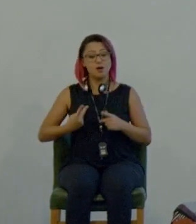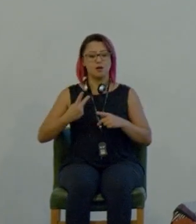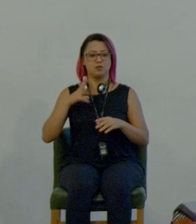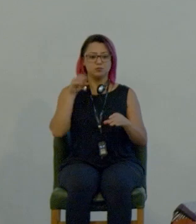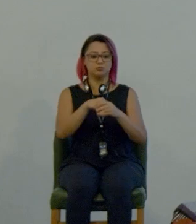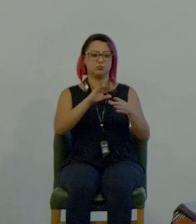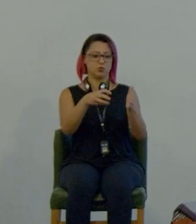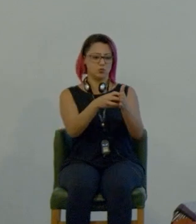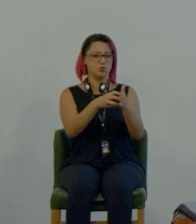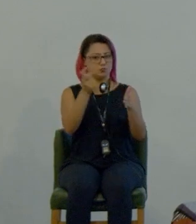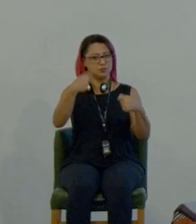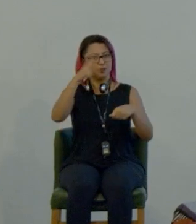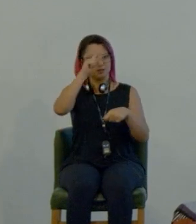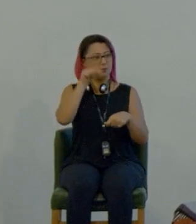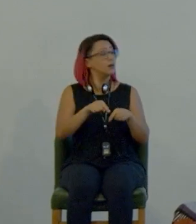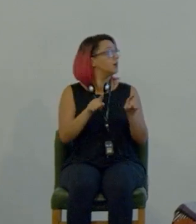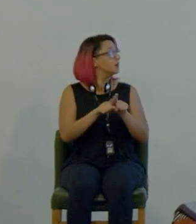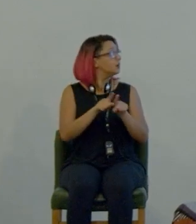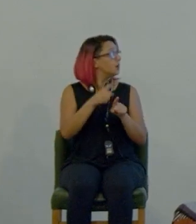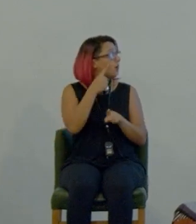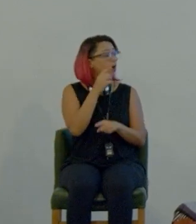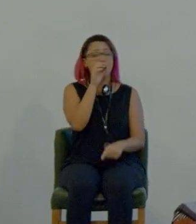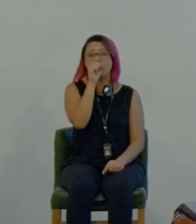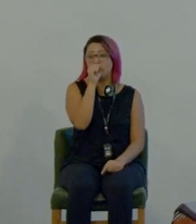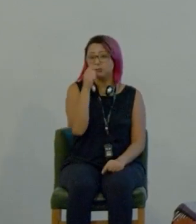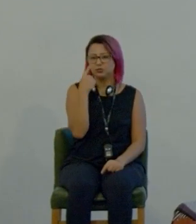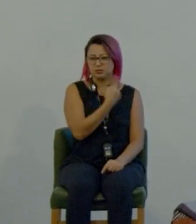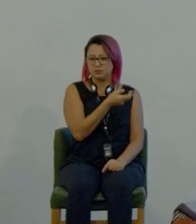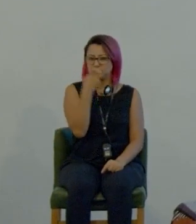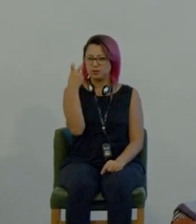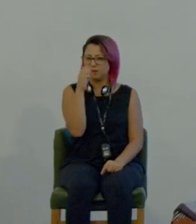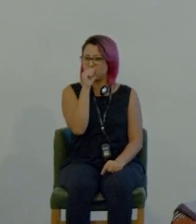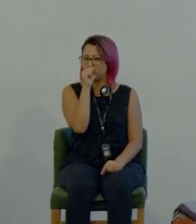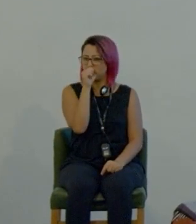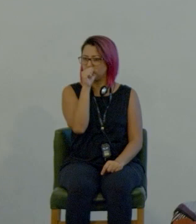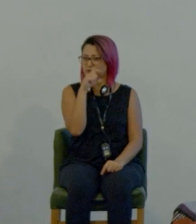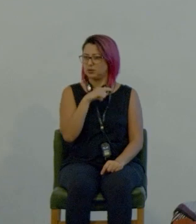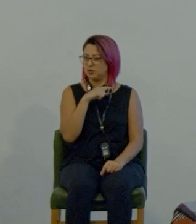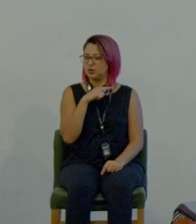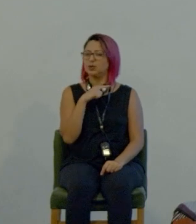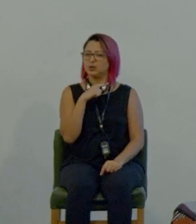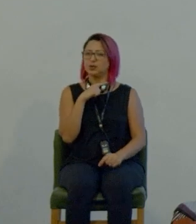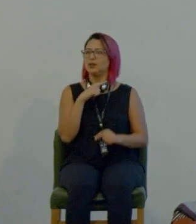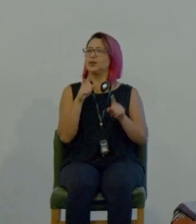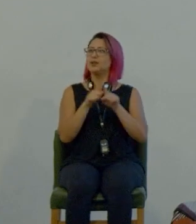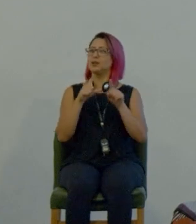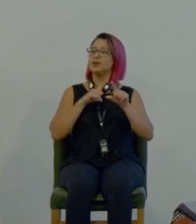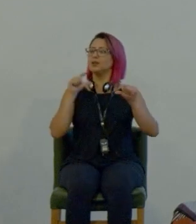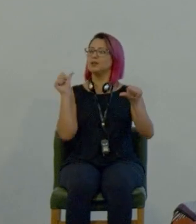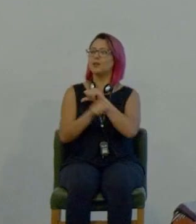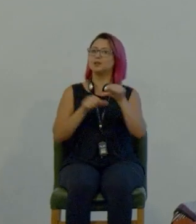exemplo interessante disso são esses pontos marcados em laranja aqui. Outro exemplo um outro exemplo de transformação